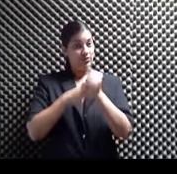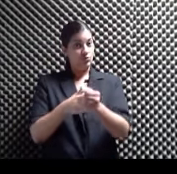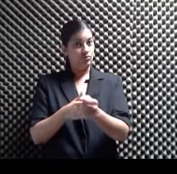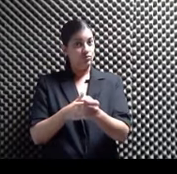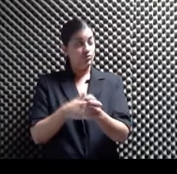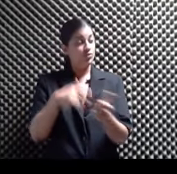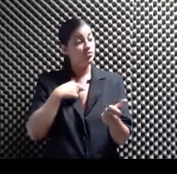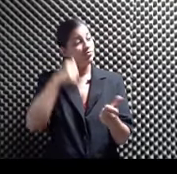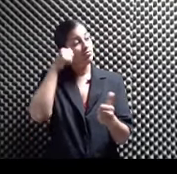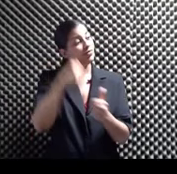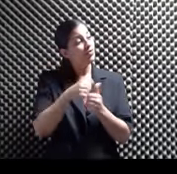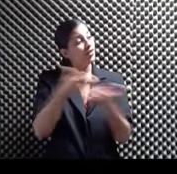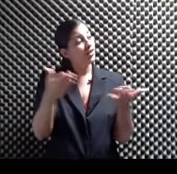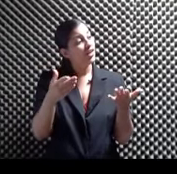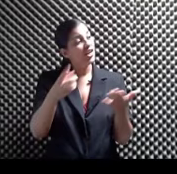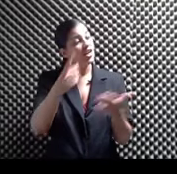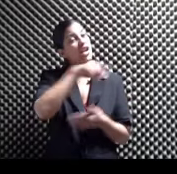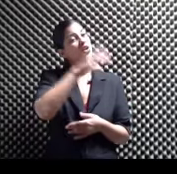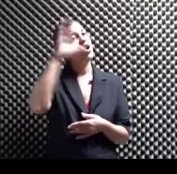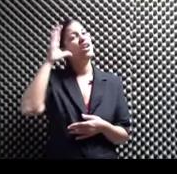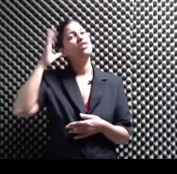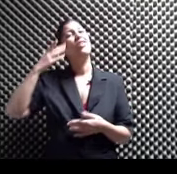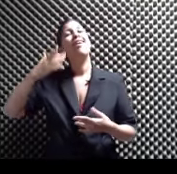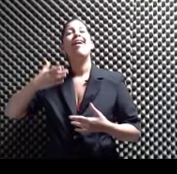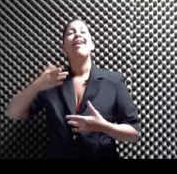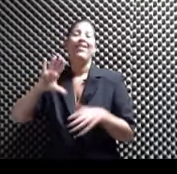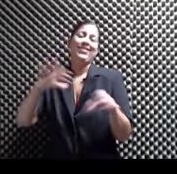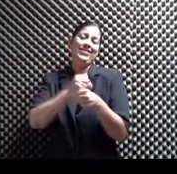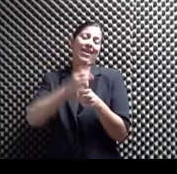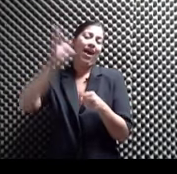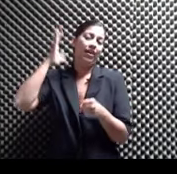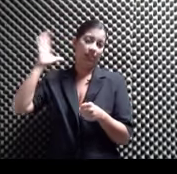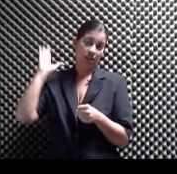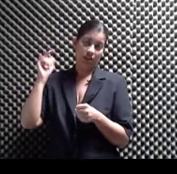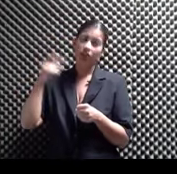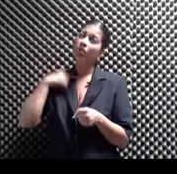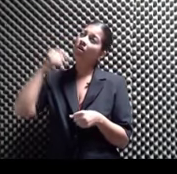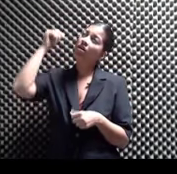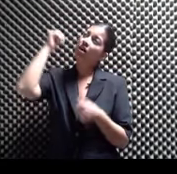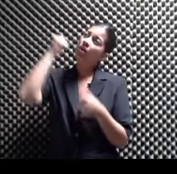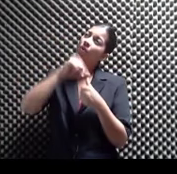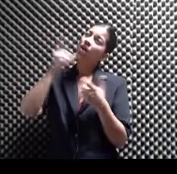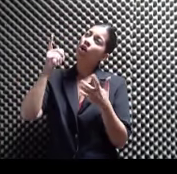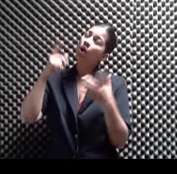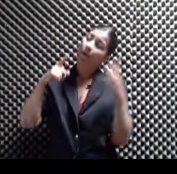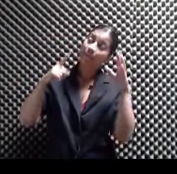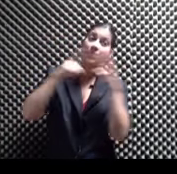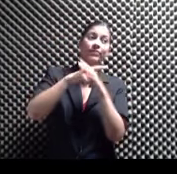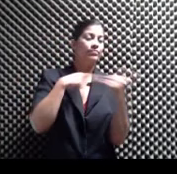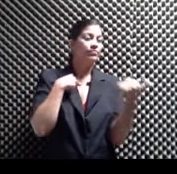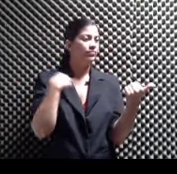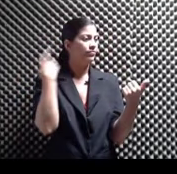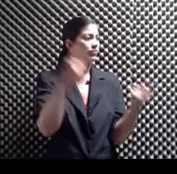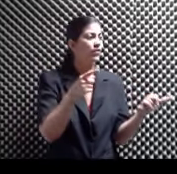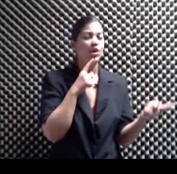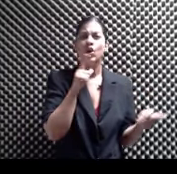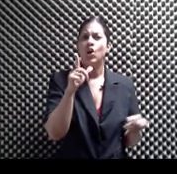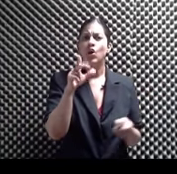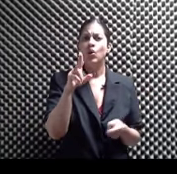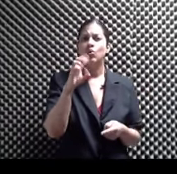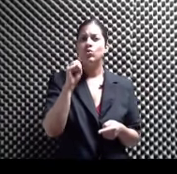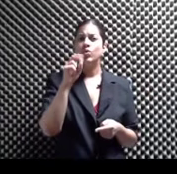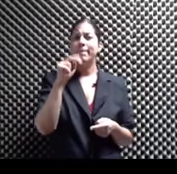mi recuerdo realmente es lo que ellos han hecho en algún momento. Y los he traído así, pop, en la memoria y no me equivoqué. Y Luzma no había trabajado en Cuarzo